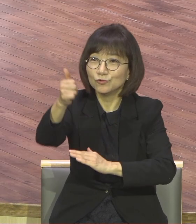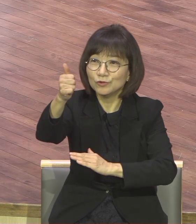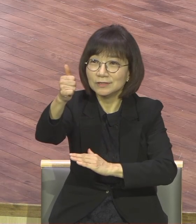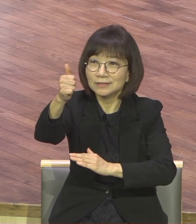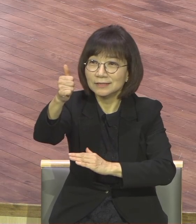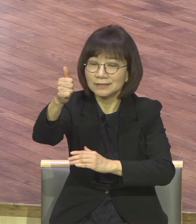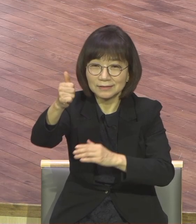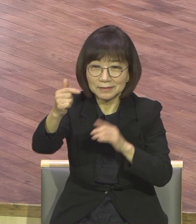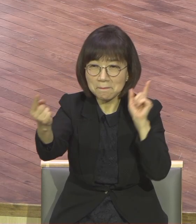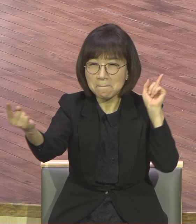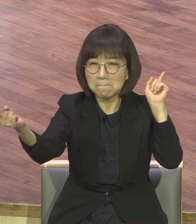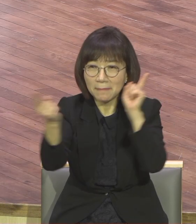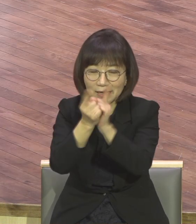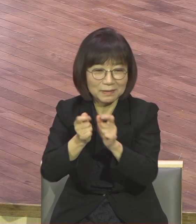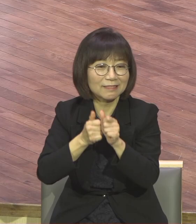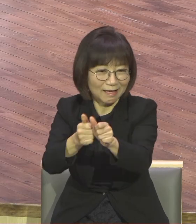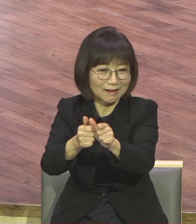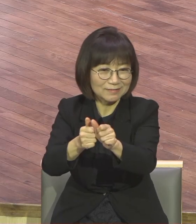이렇게 바뀌어버려요.